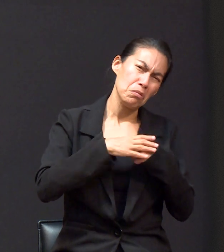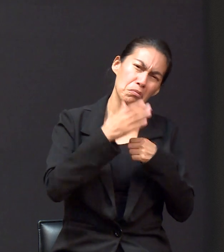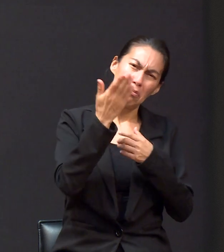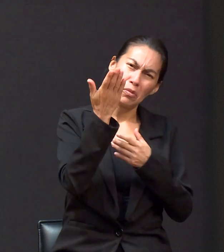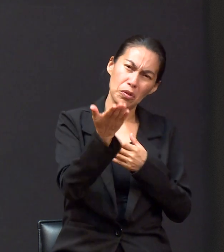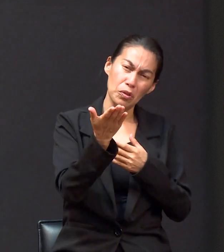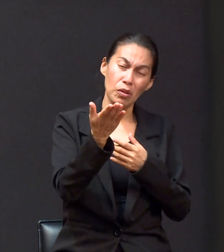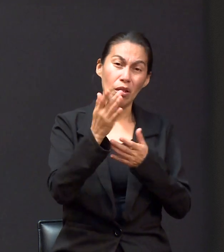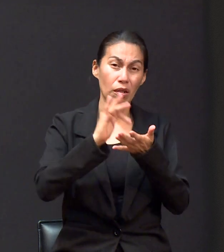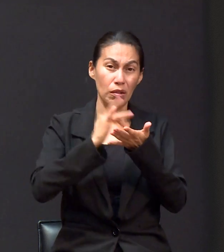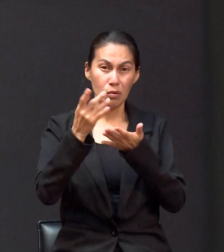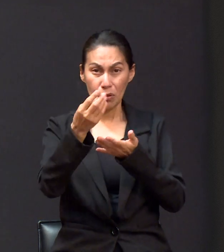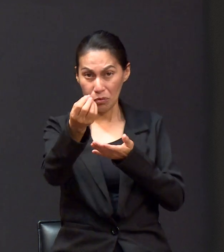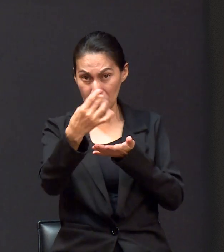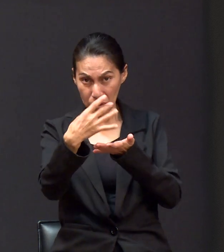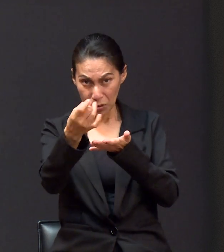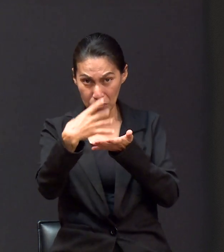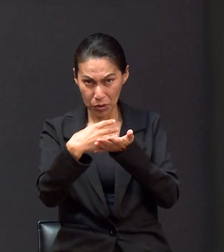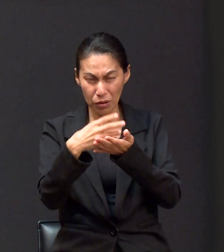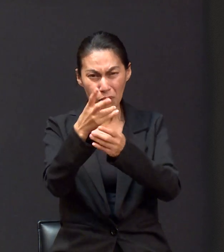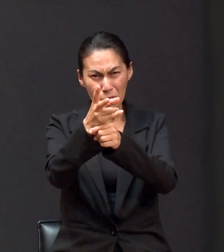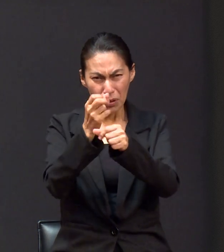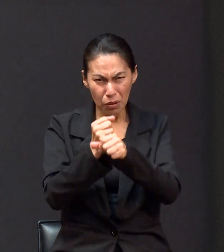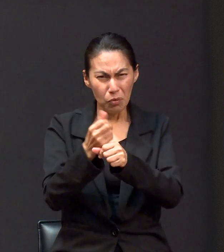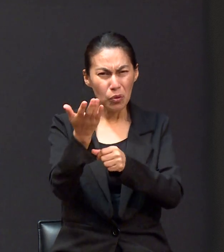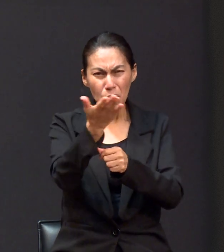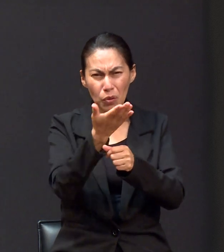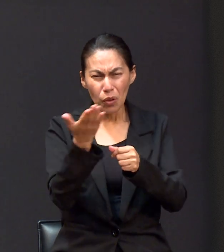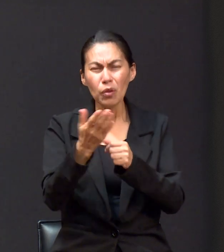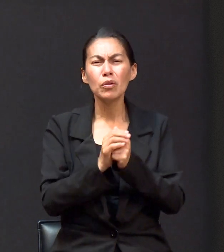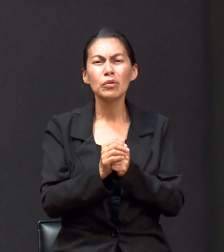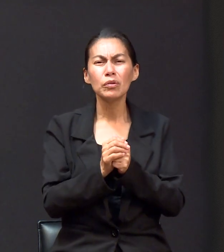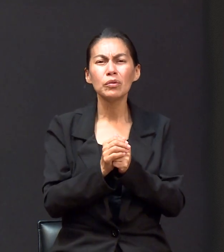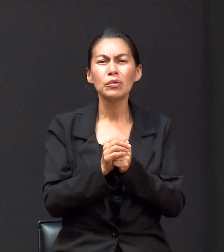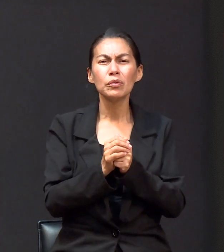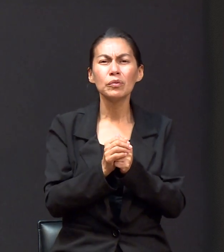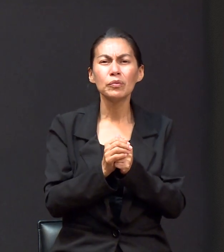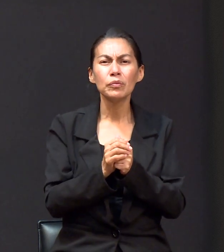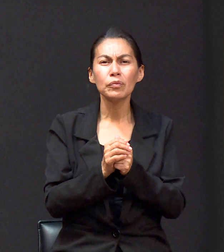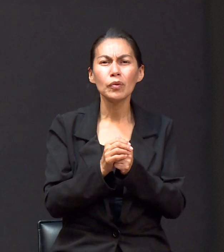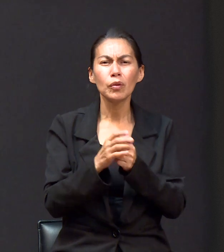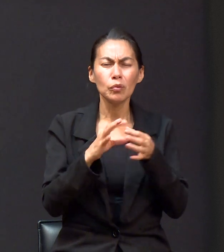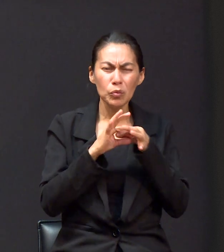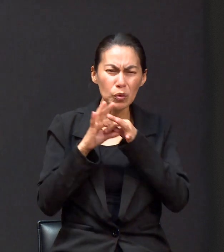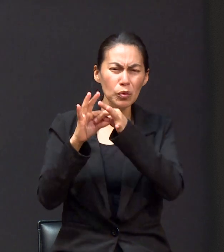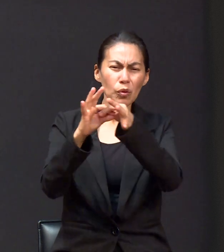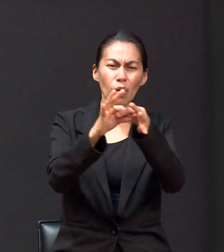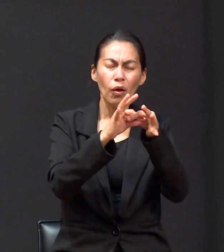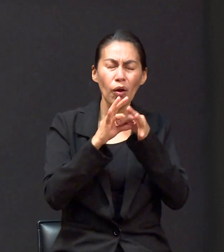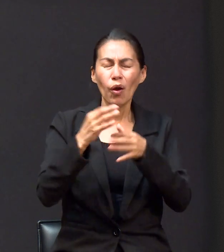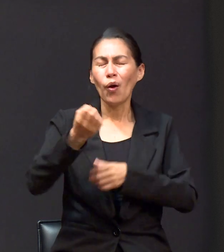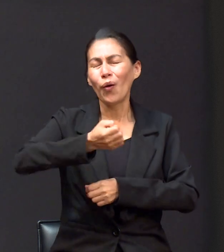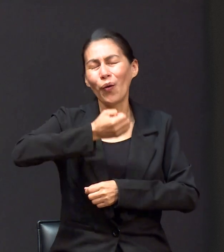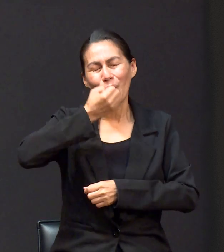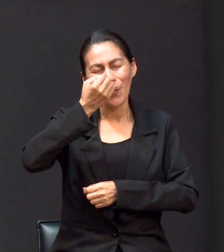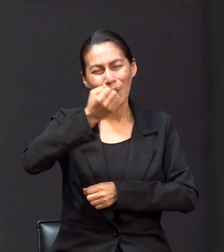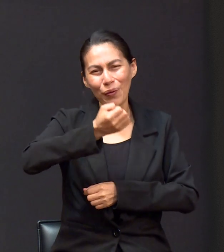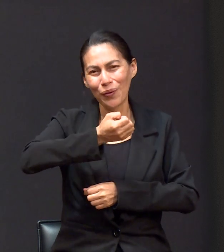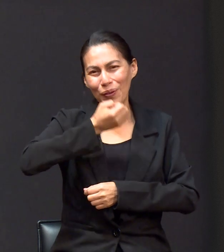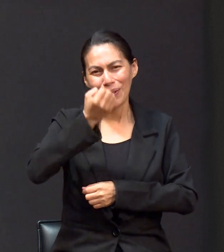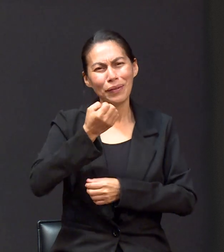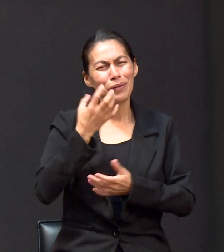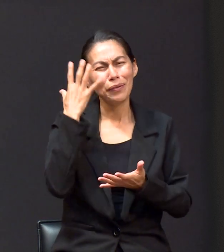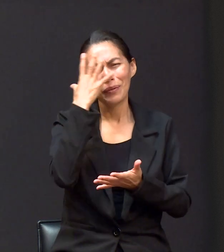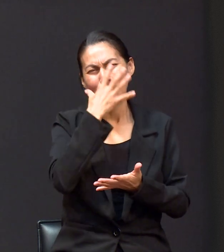que vengan y los agradecimientos al programa. Invitamos a todos ustedes para que se unan a nosotros,